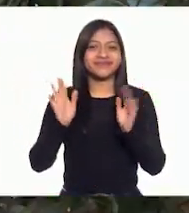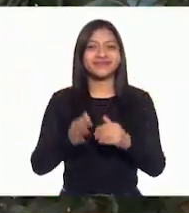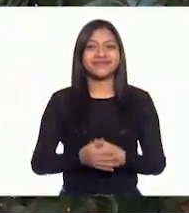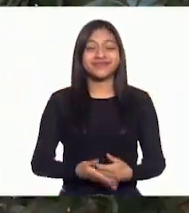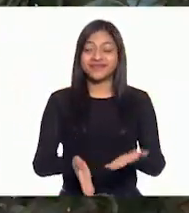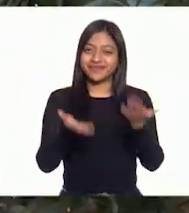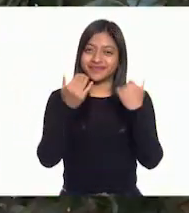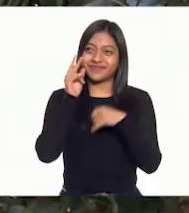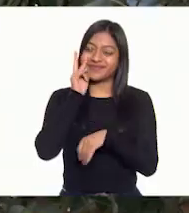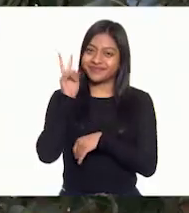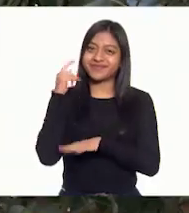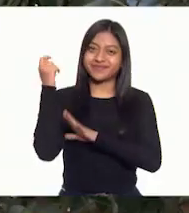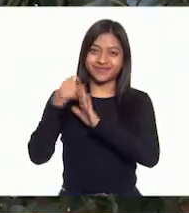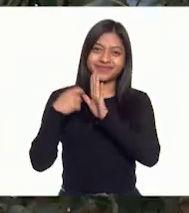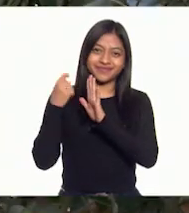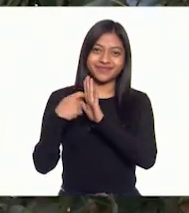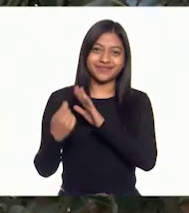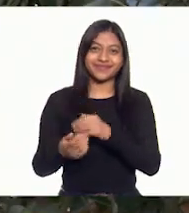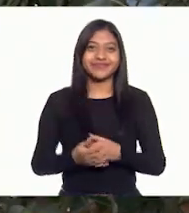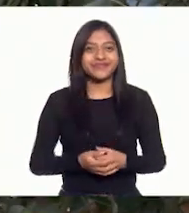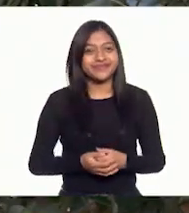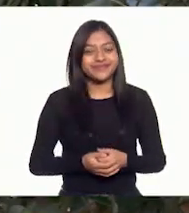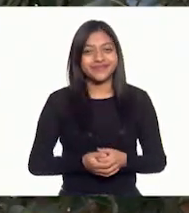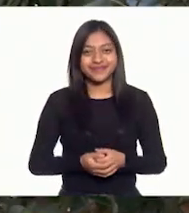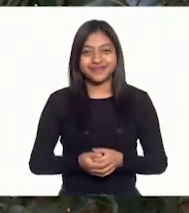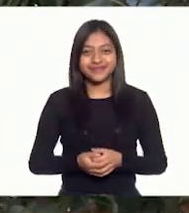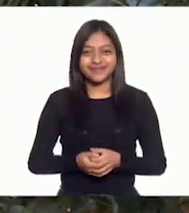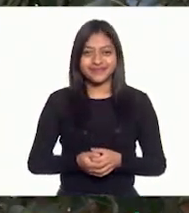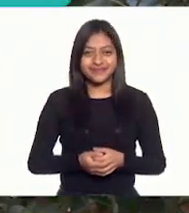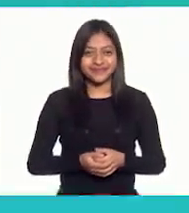¡Hola! Vamos a ver el siguiente video.